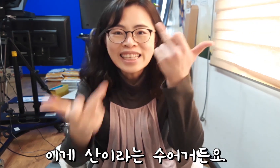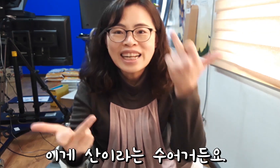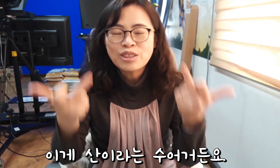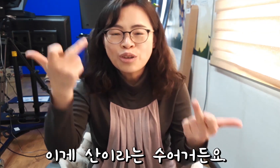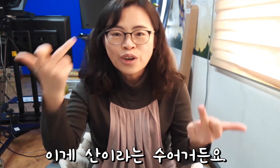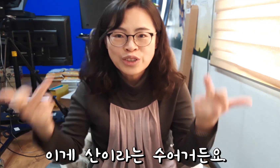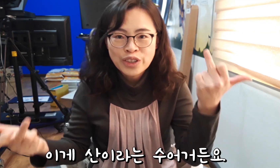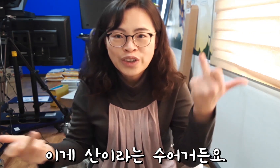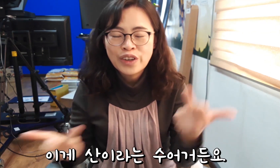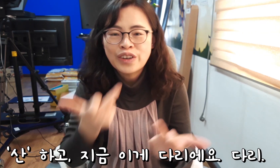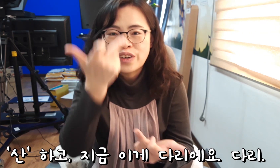산이라는 수어거든요.